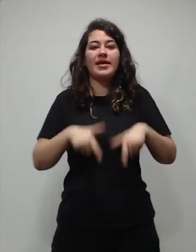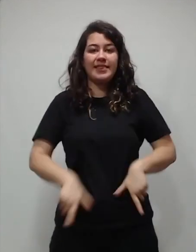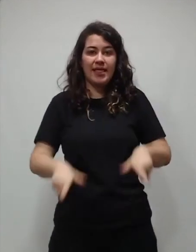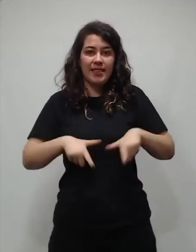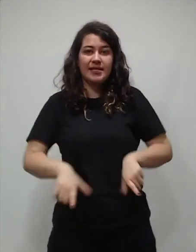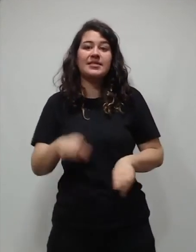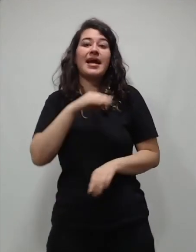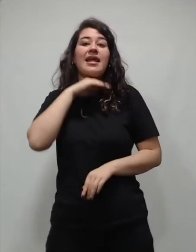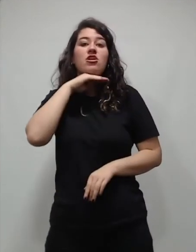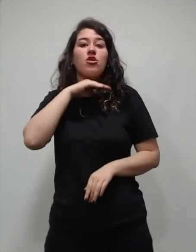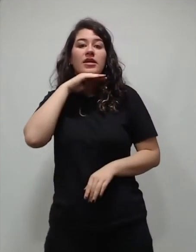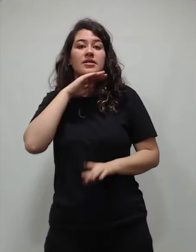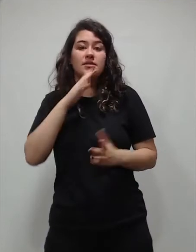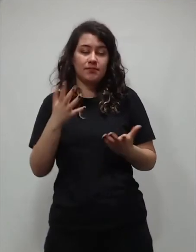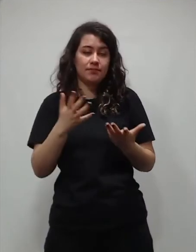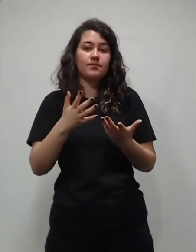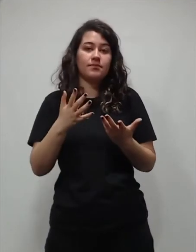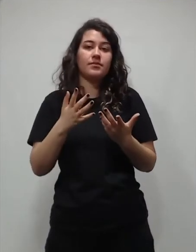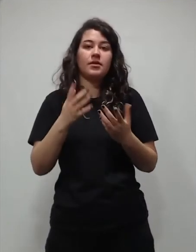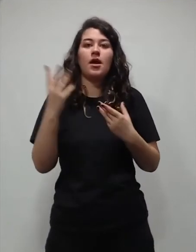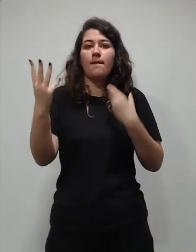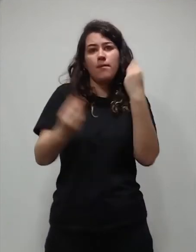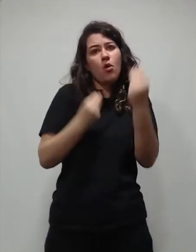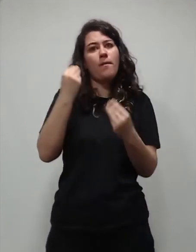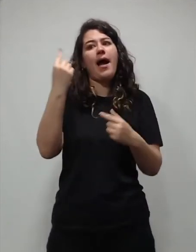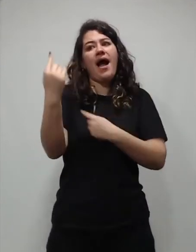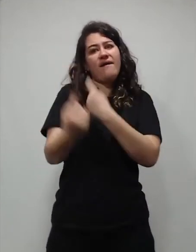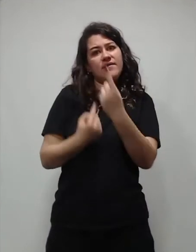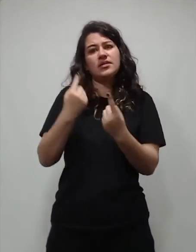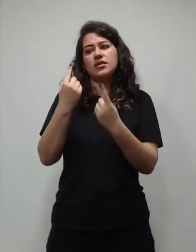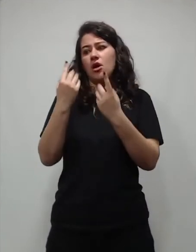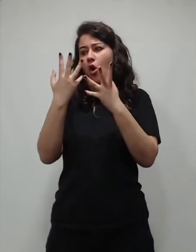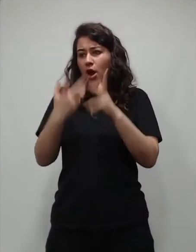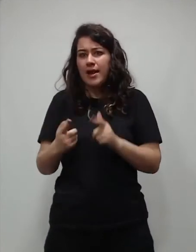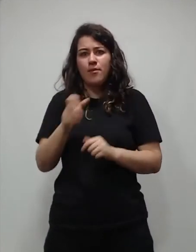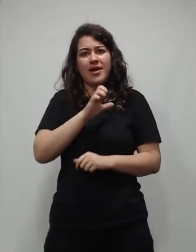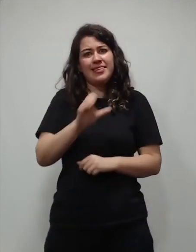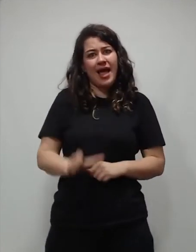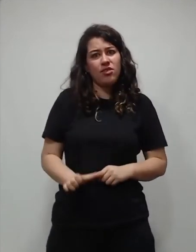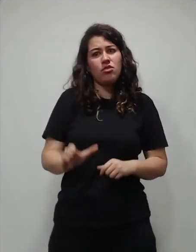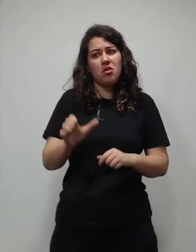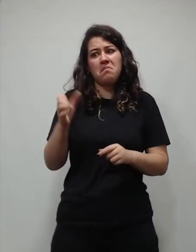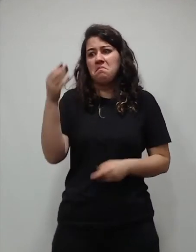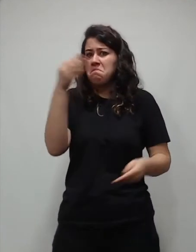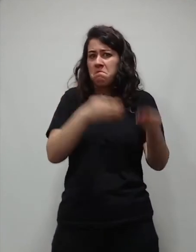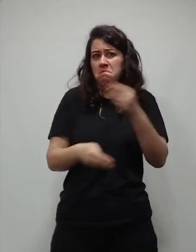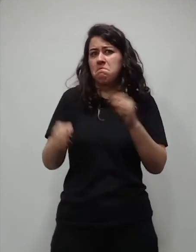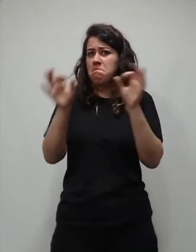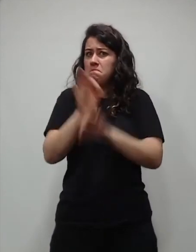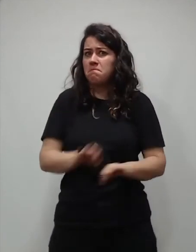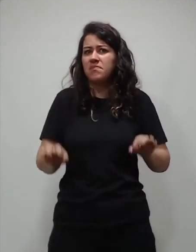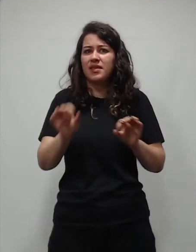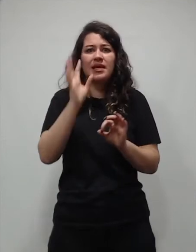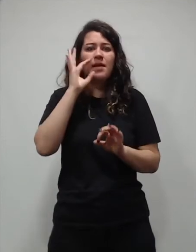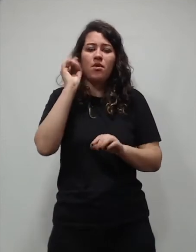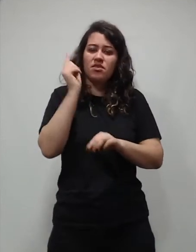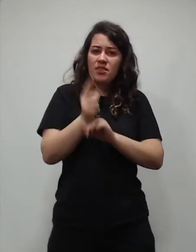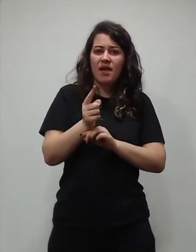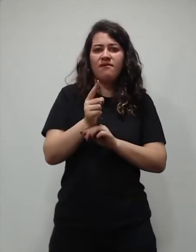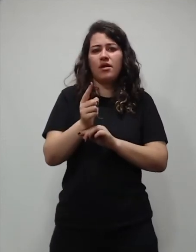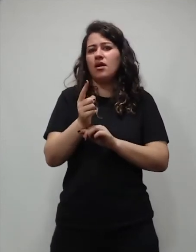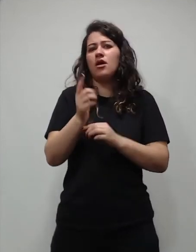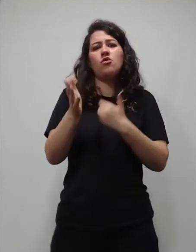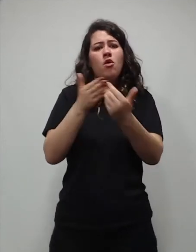Intendencia Canaria. Y nos preocupa que a veces otros organismos del Estado no estén participando. Creemos que aquí hay que dejar de lado